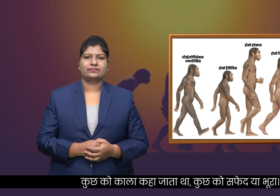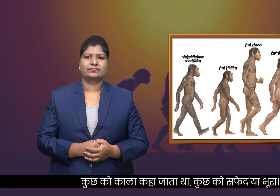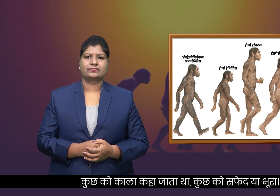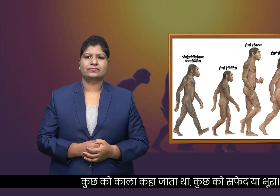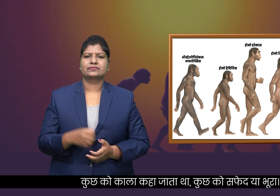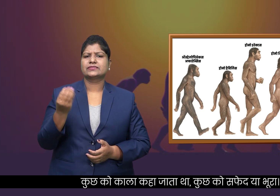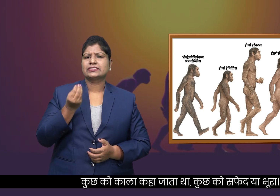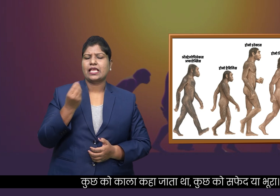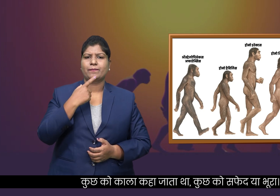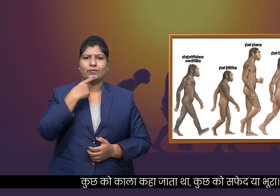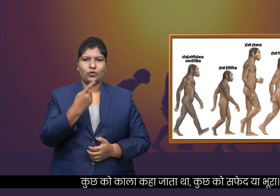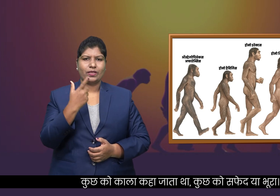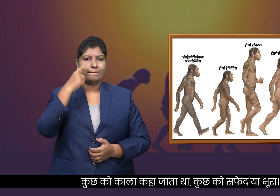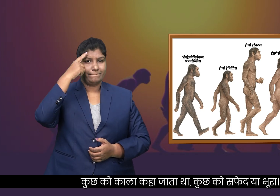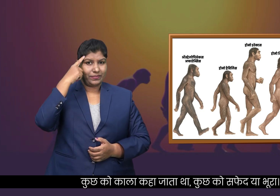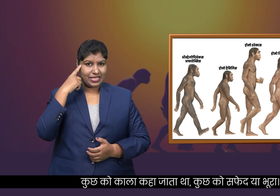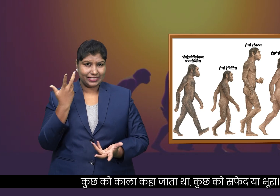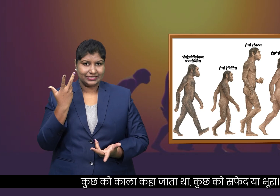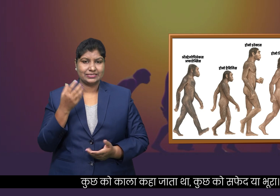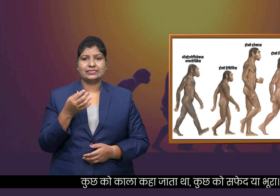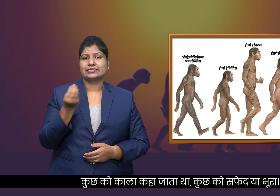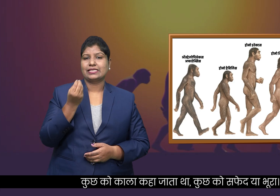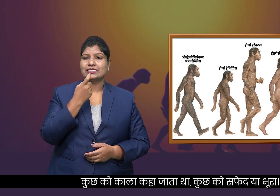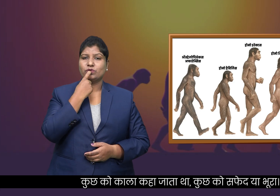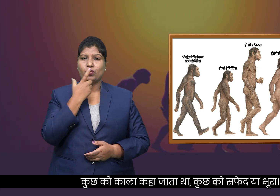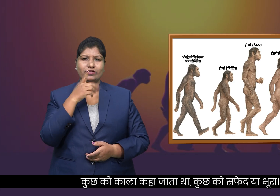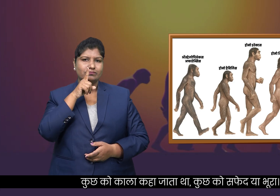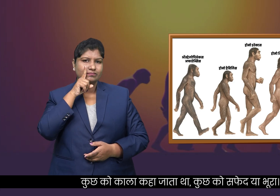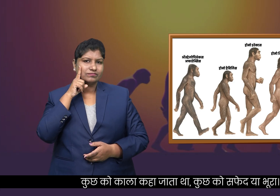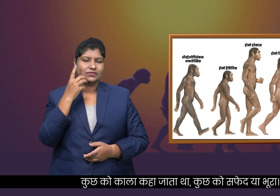कुछ को काला कहा जाता था, कुछ को सफेद या भूरा।